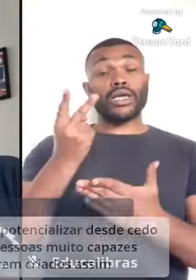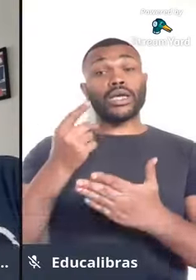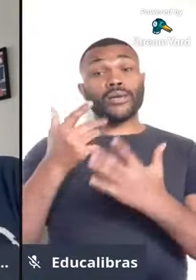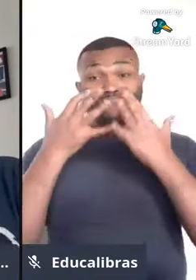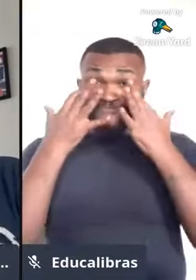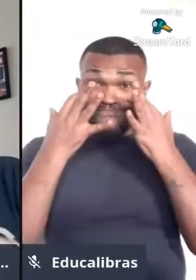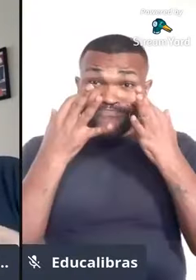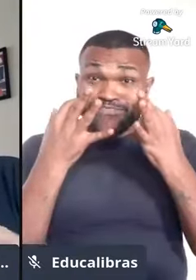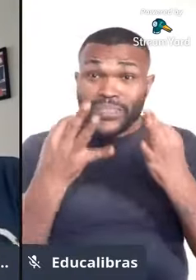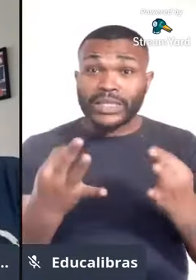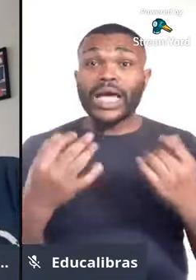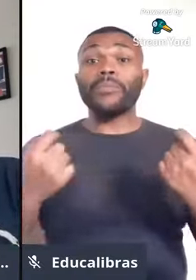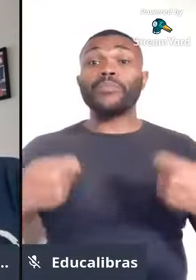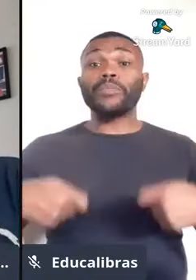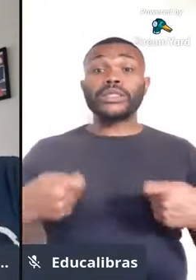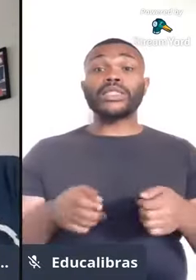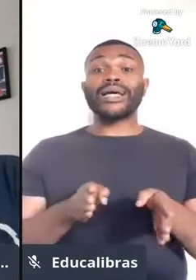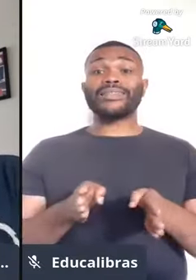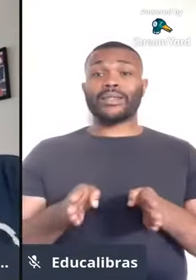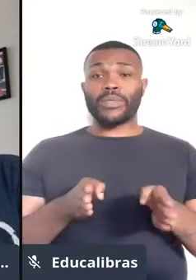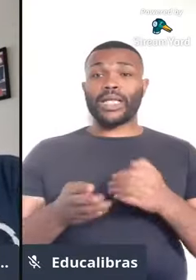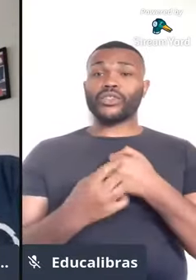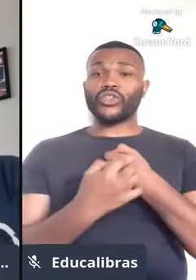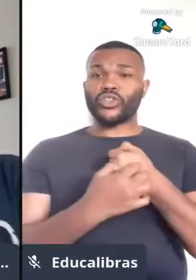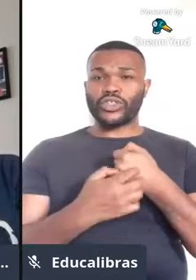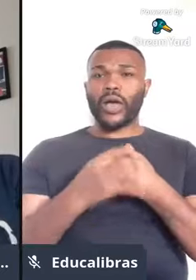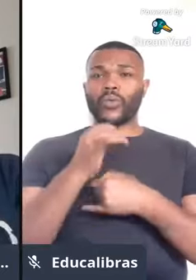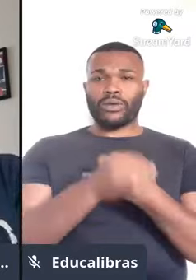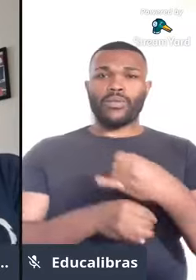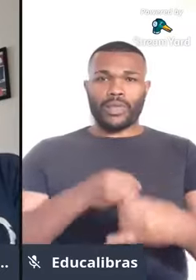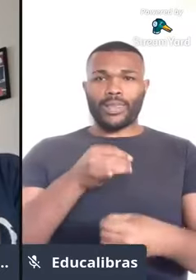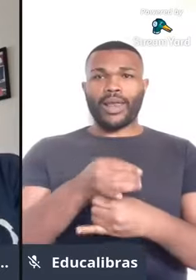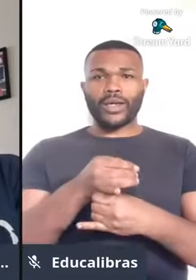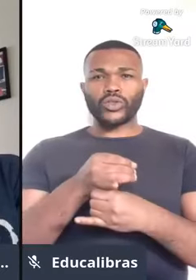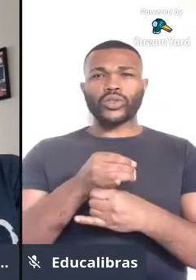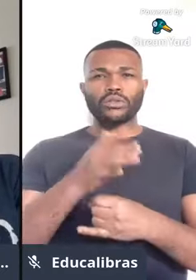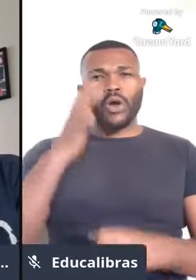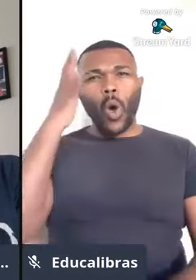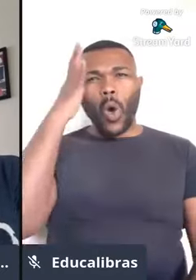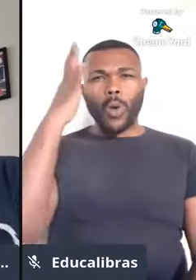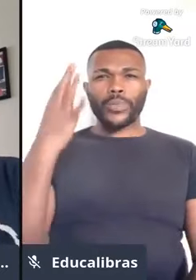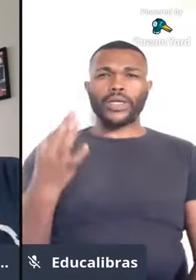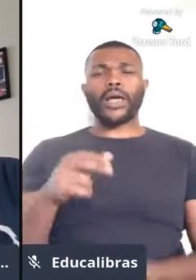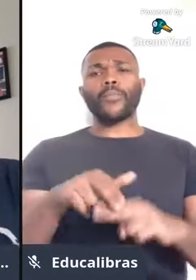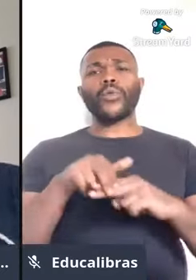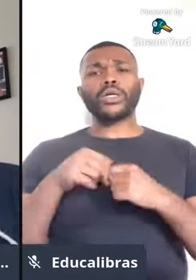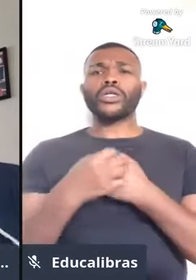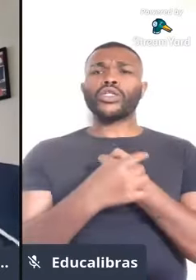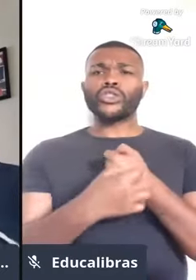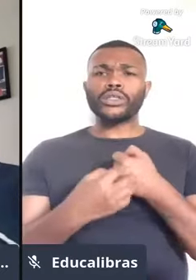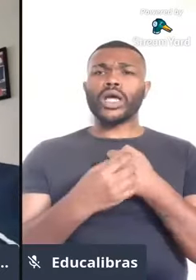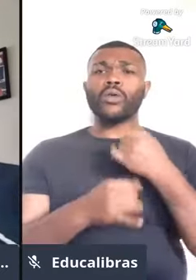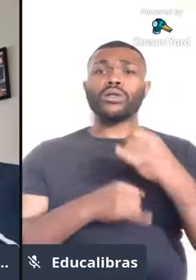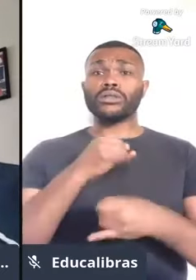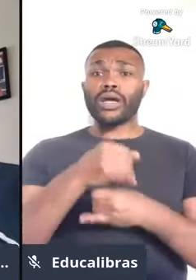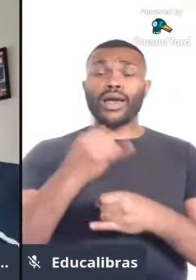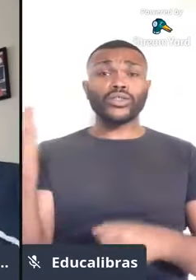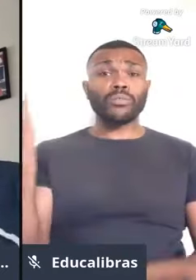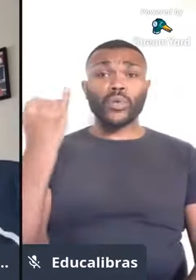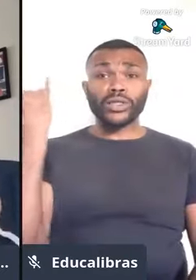necessidade da acessibilidade digital agora. Compreenda isso, né? Por que a acessibilidade digital é tão importante agora? Porque todo mundo está na